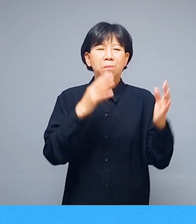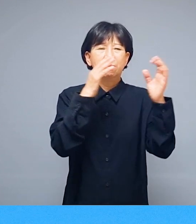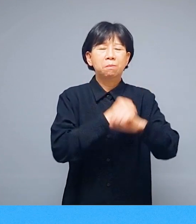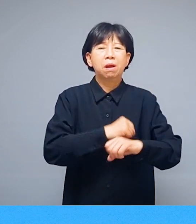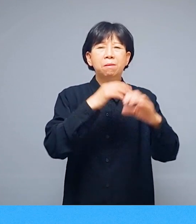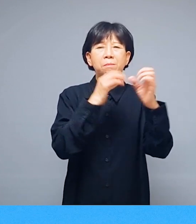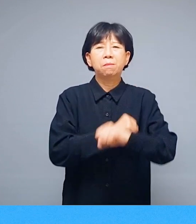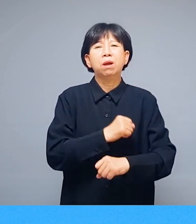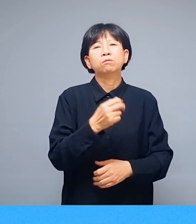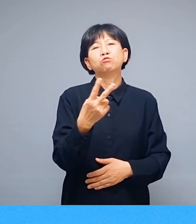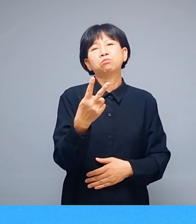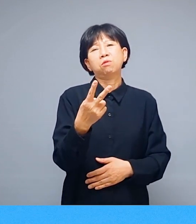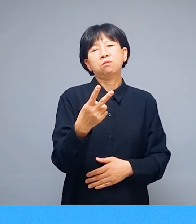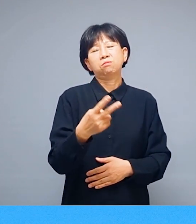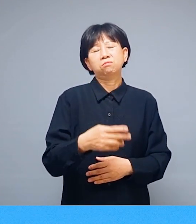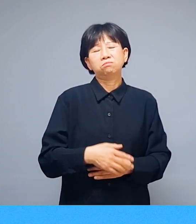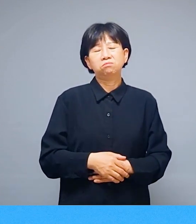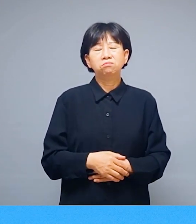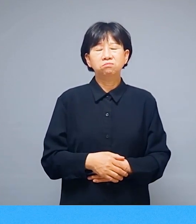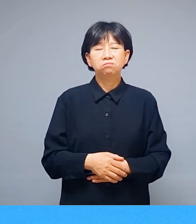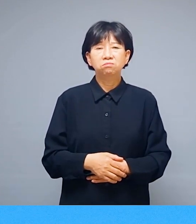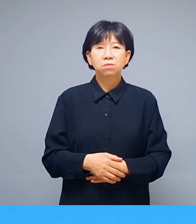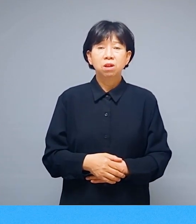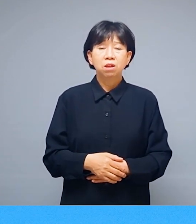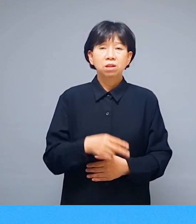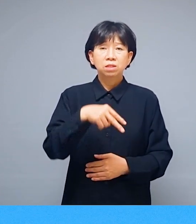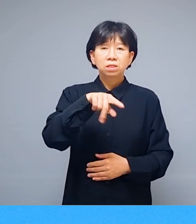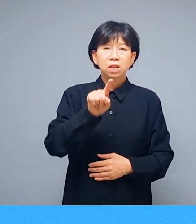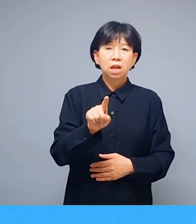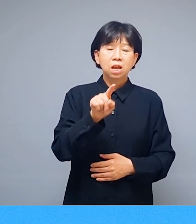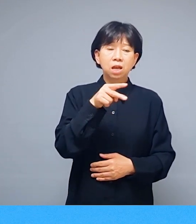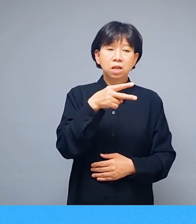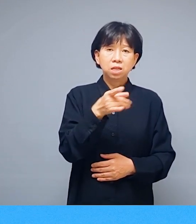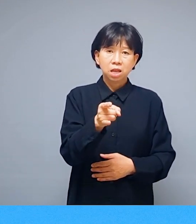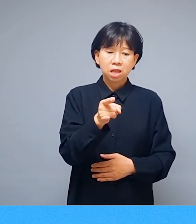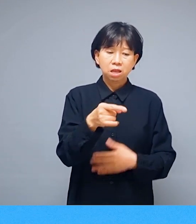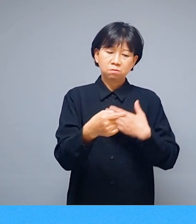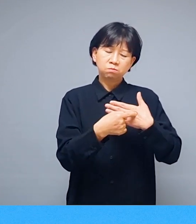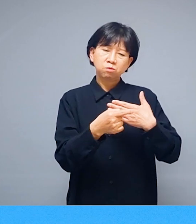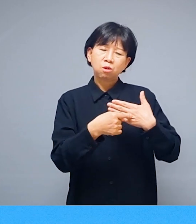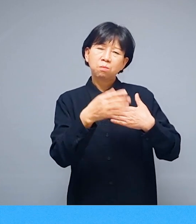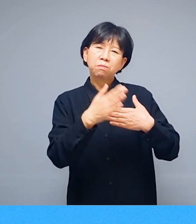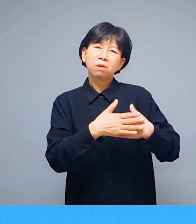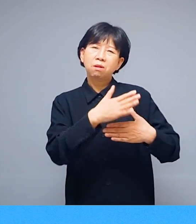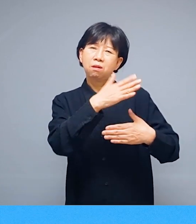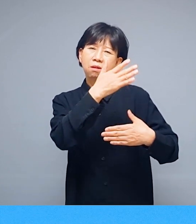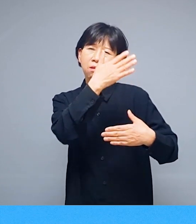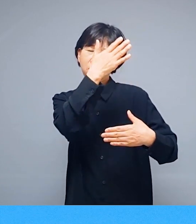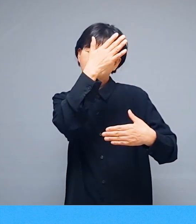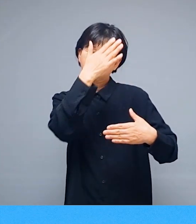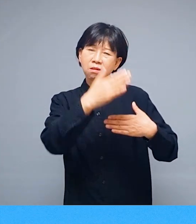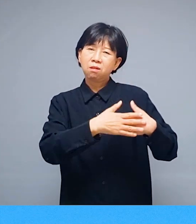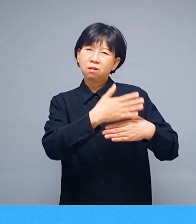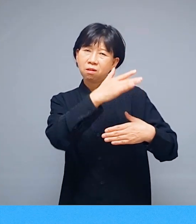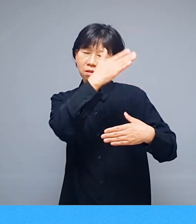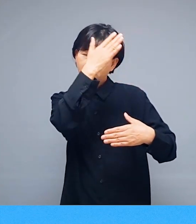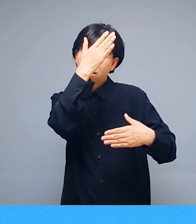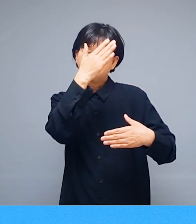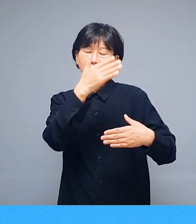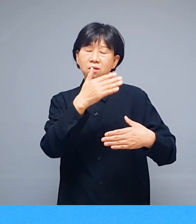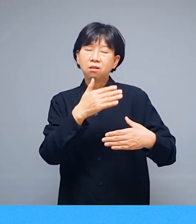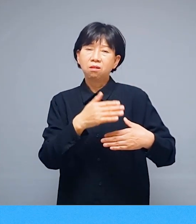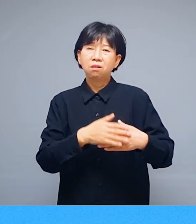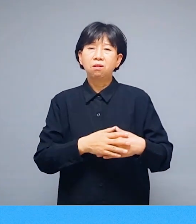역사까지도 있는 곳입니다. 맞아요. 사대는요, 겉으로는요, 화려합니다. 겉으로는